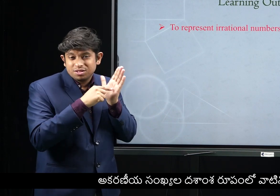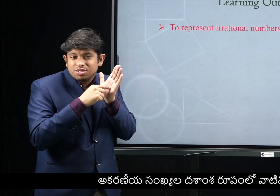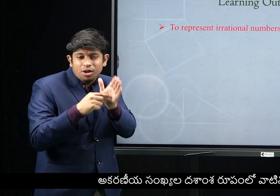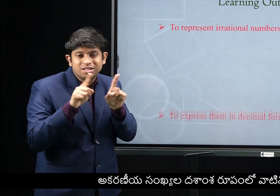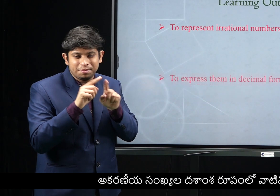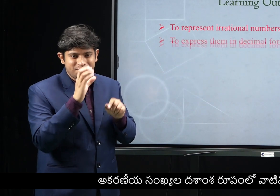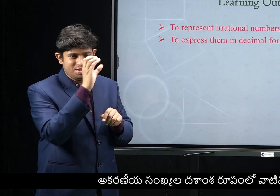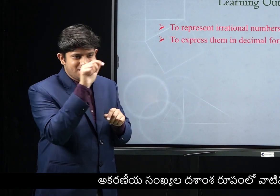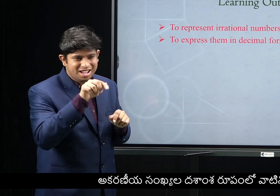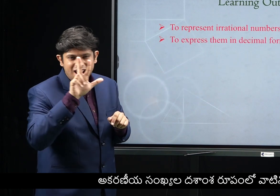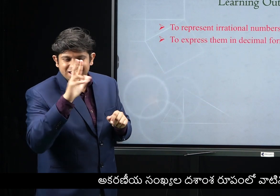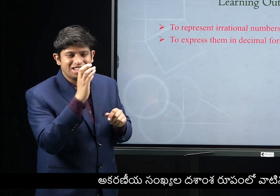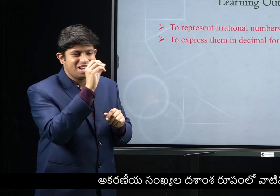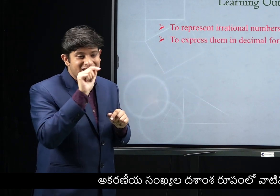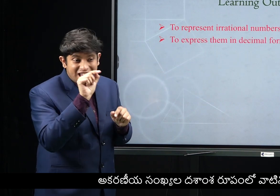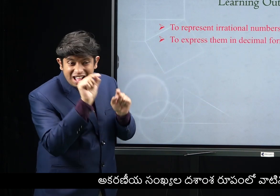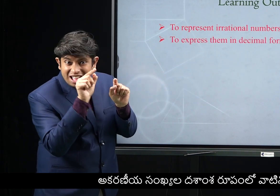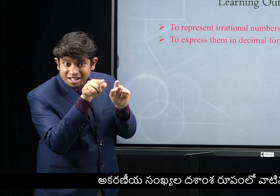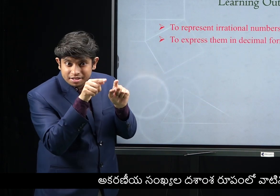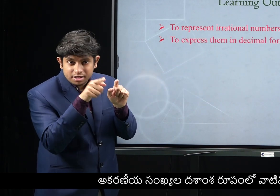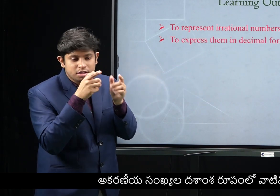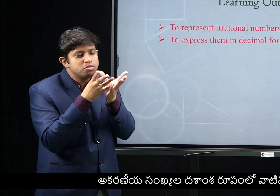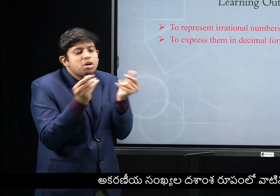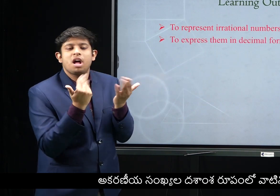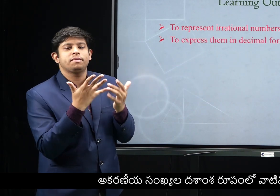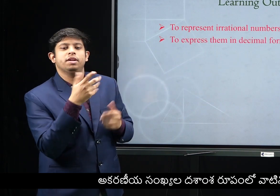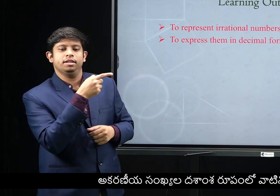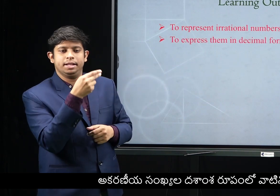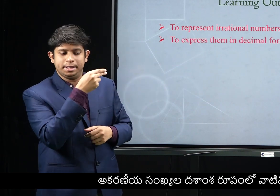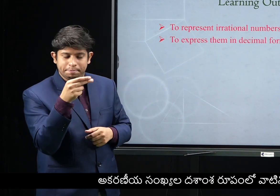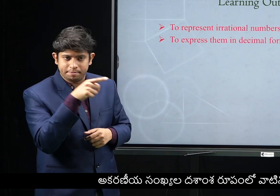అకరణీయ సంఖ్యల దశాంశ రూపంలో వాటిని వ్యక్తీకరించటం,